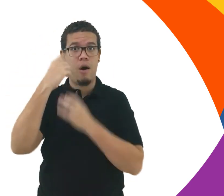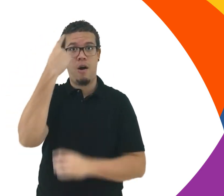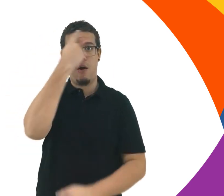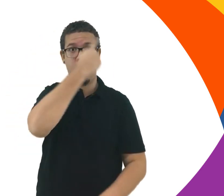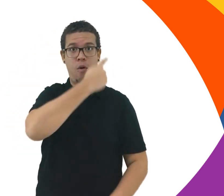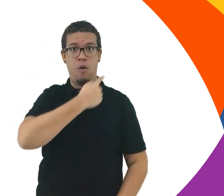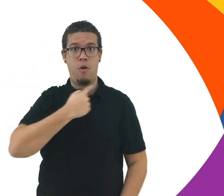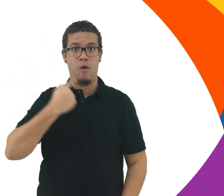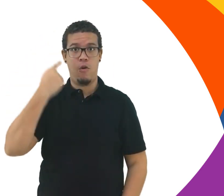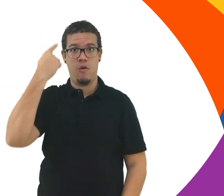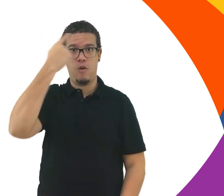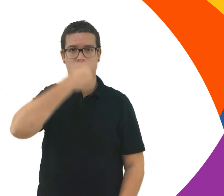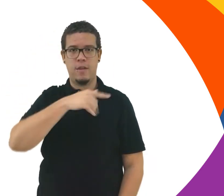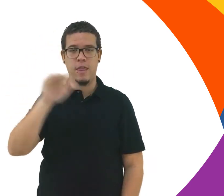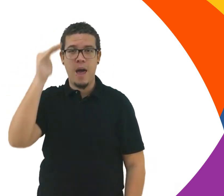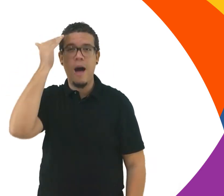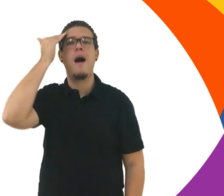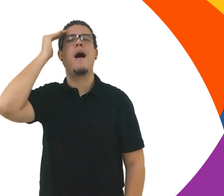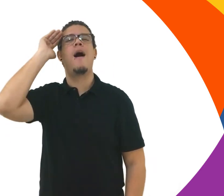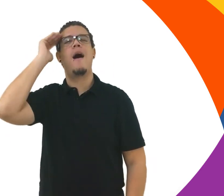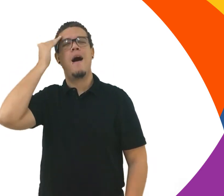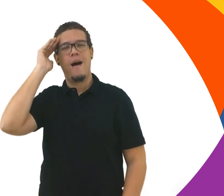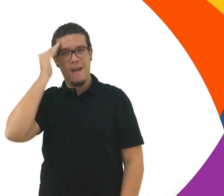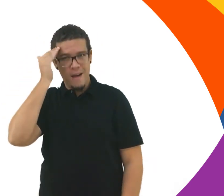essa expressão, fica,